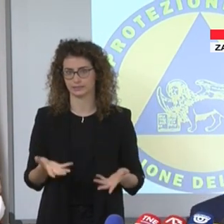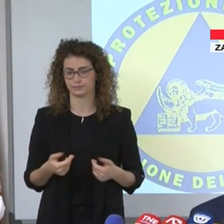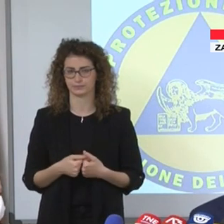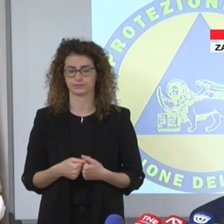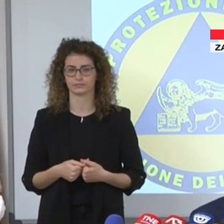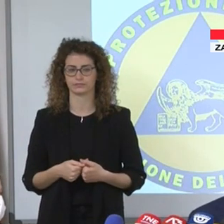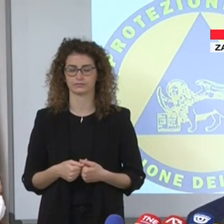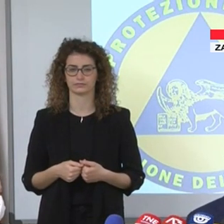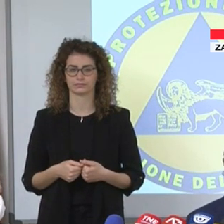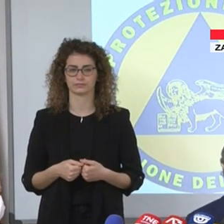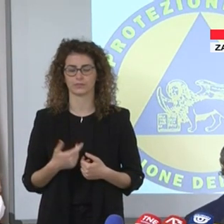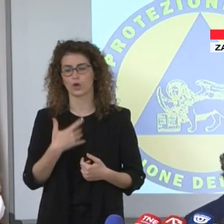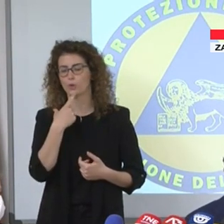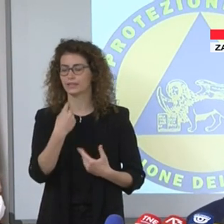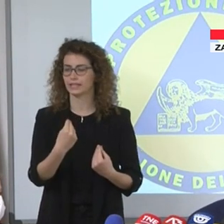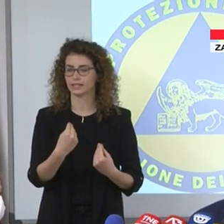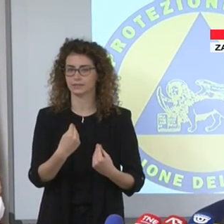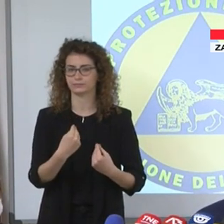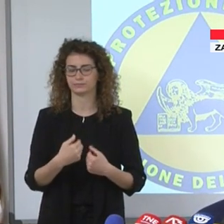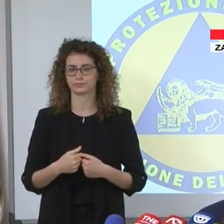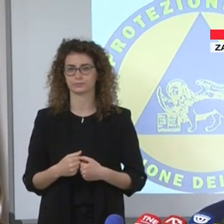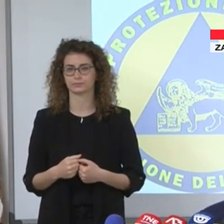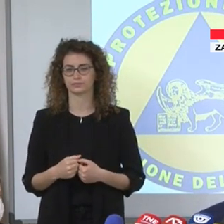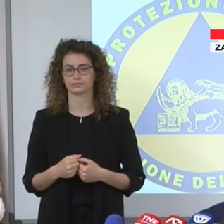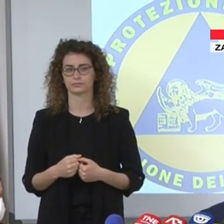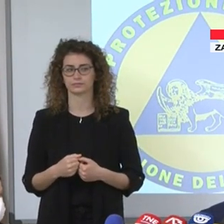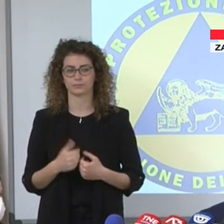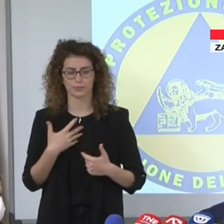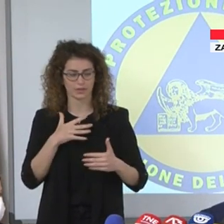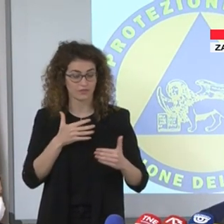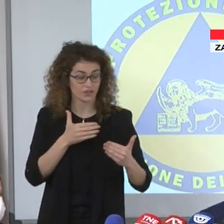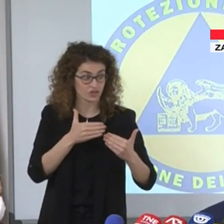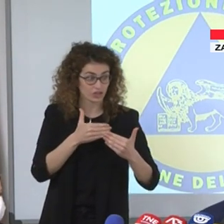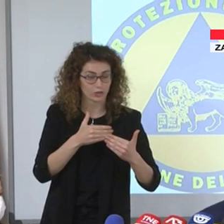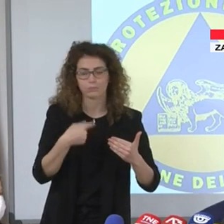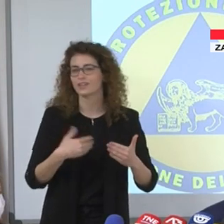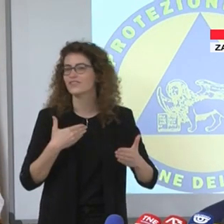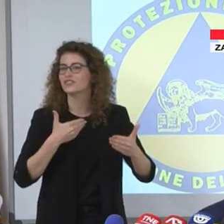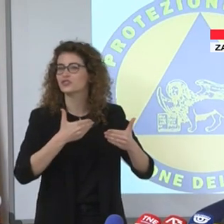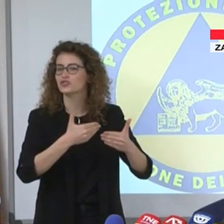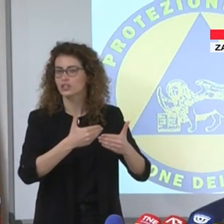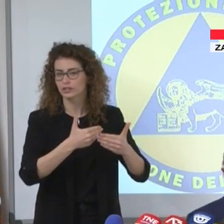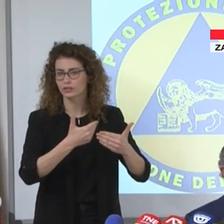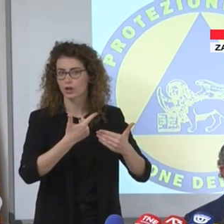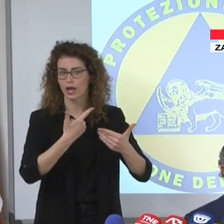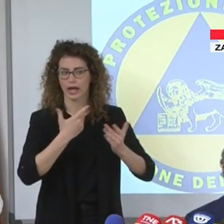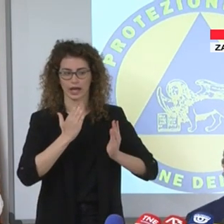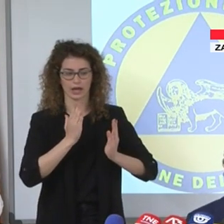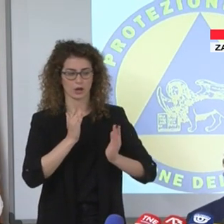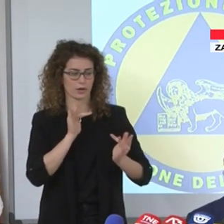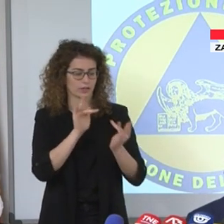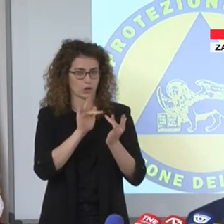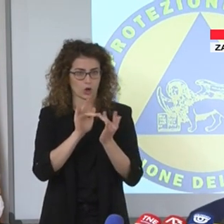vai, come si può dire? In prossimità. In prossimità e hai rapporti